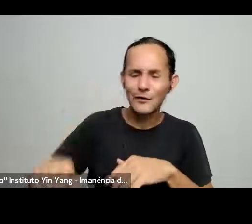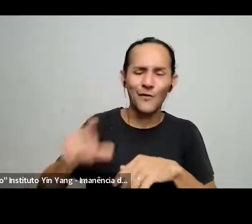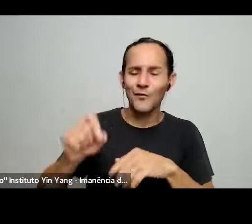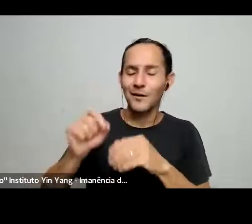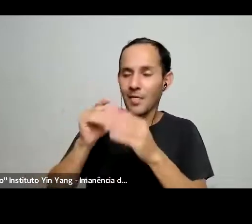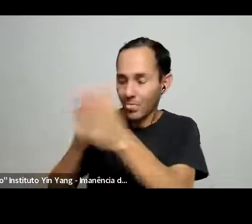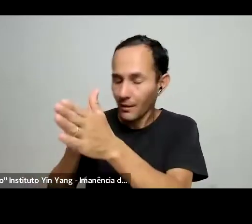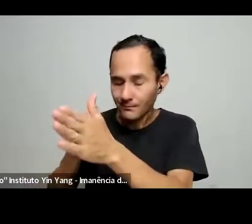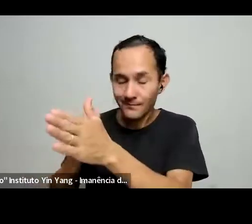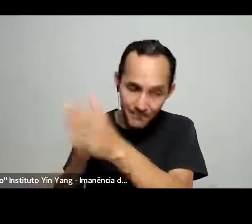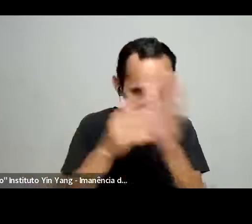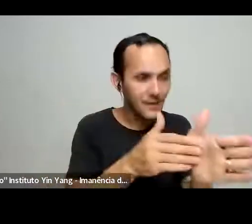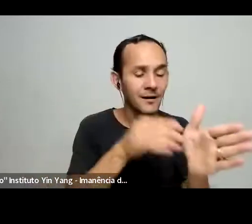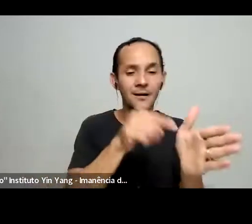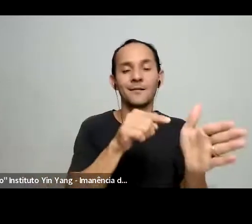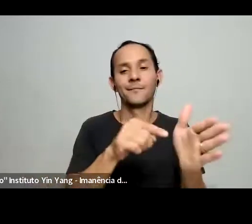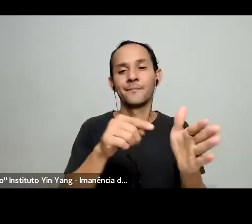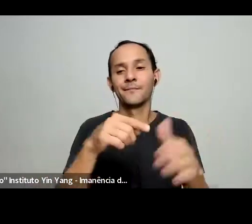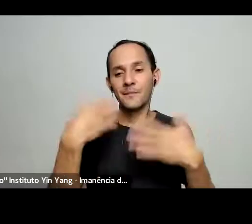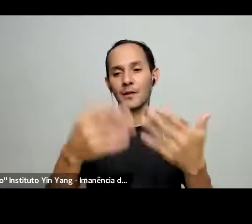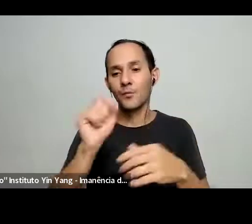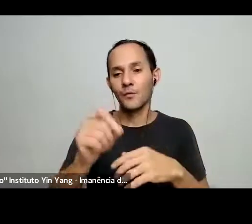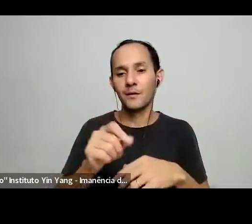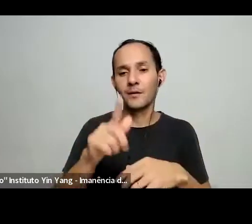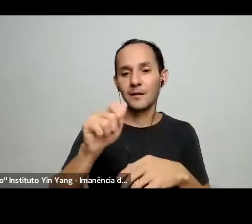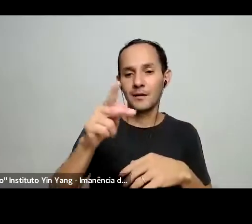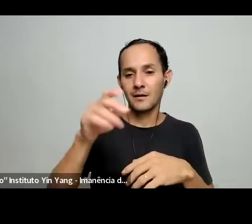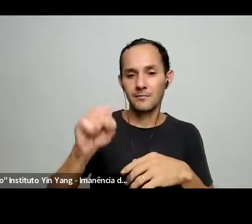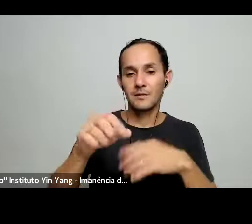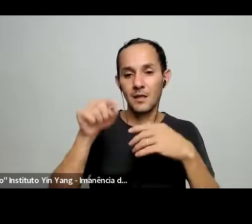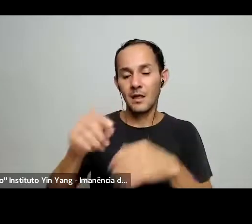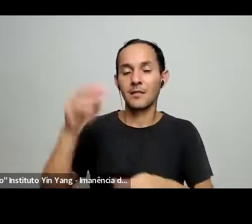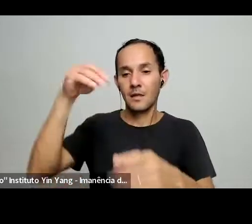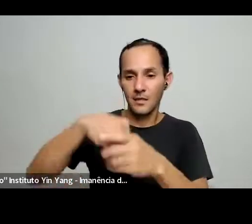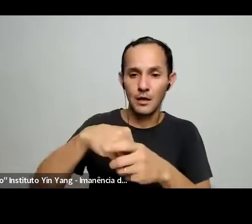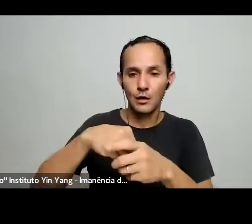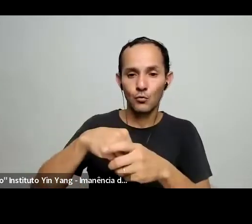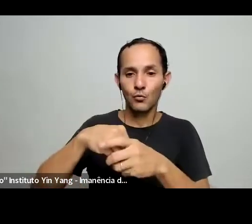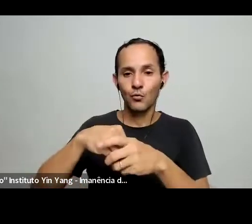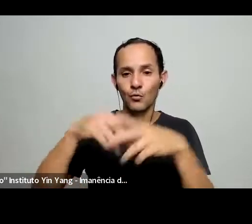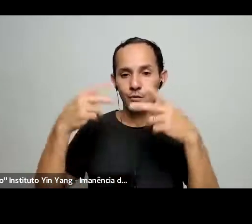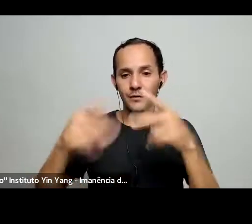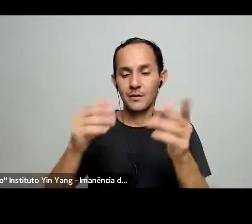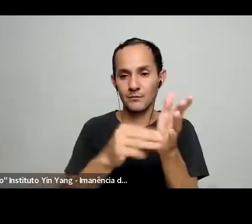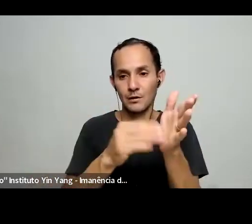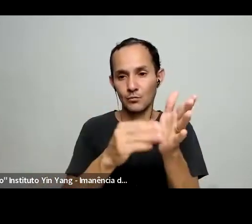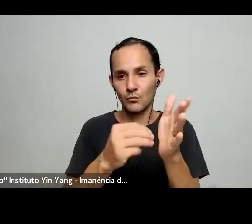prioritárias. Então, todo esse engajamento aí dos gaps, ele faz parte desse método,